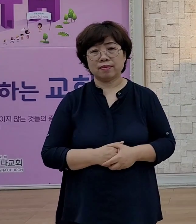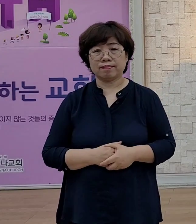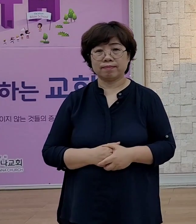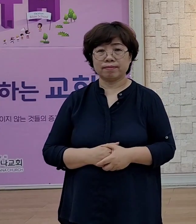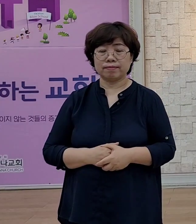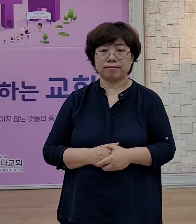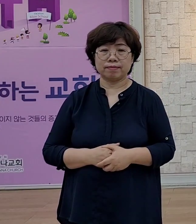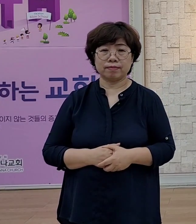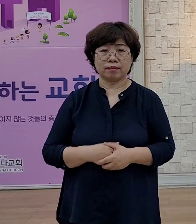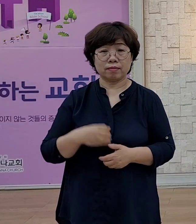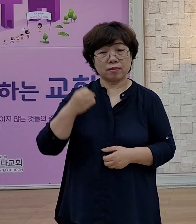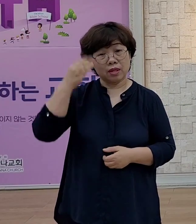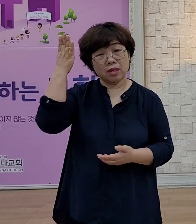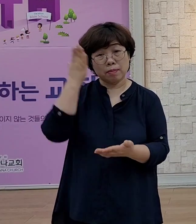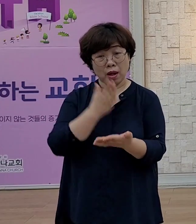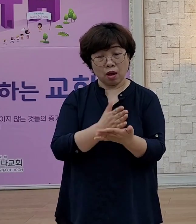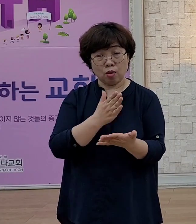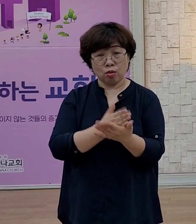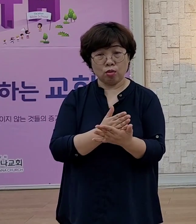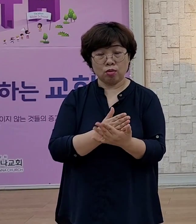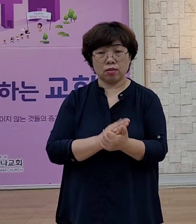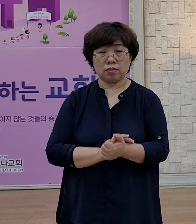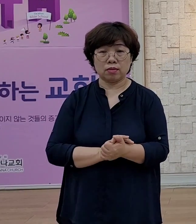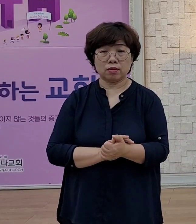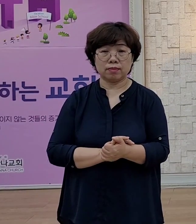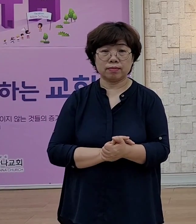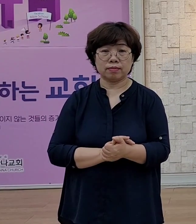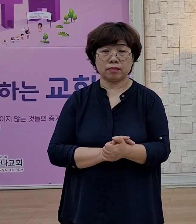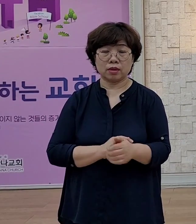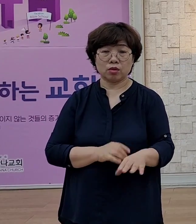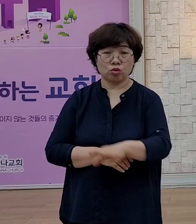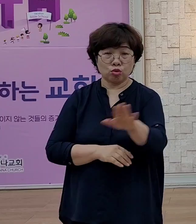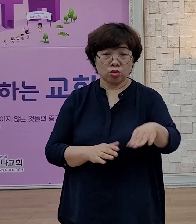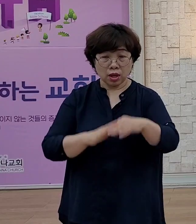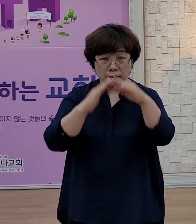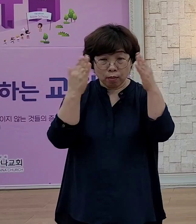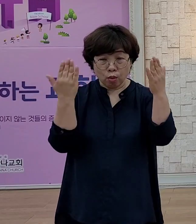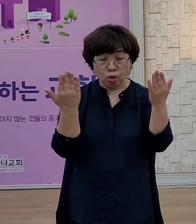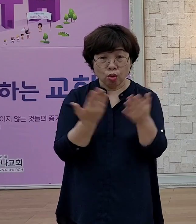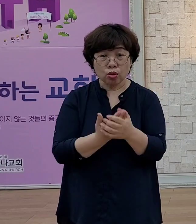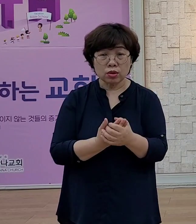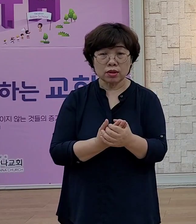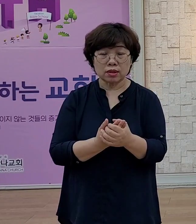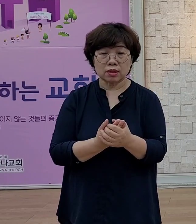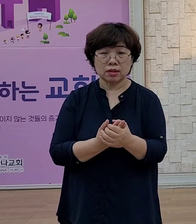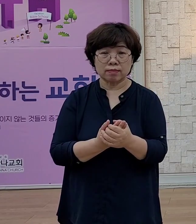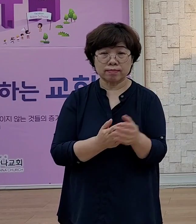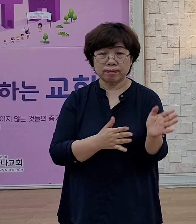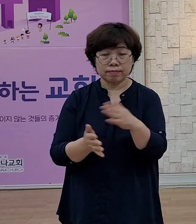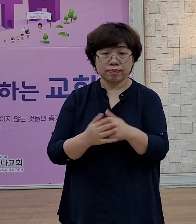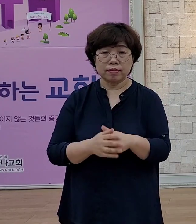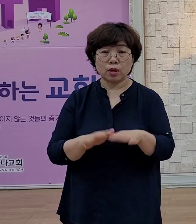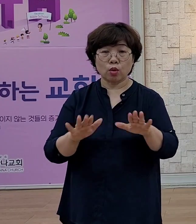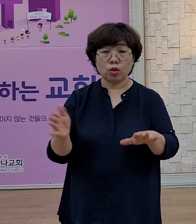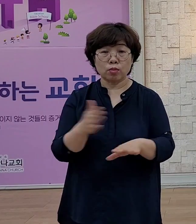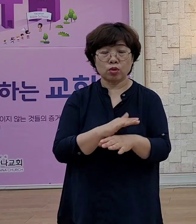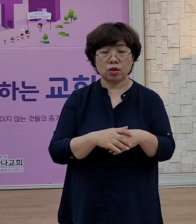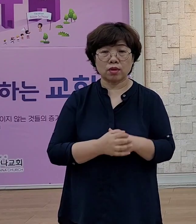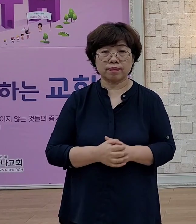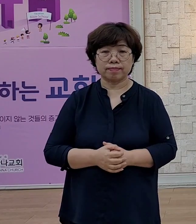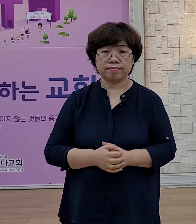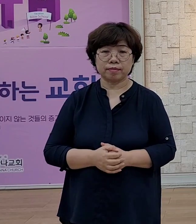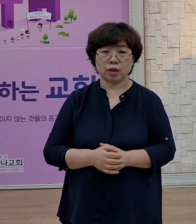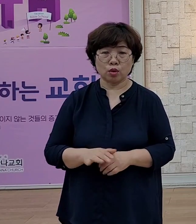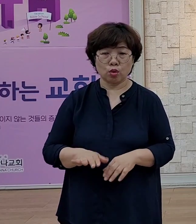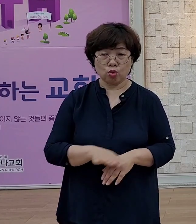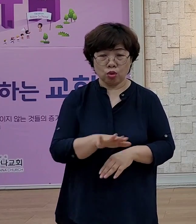이 사실을 잊지 마시고 이제 우리의 모든 일을 여러분 이번 한 주간 오늘부터 시작하세요.